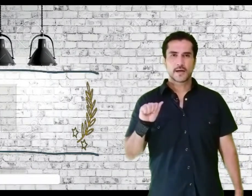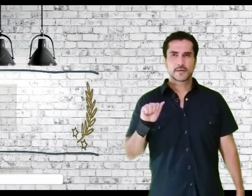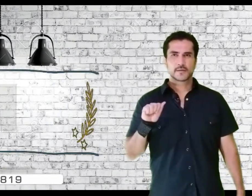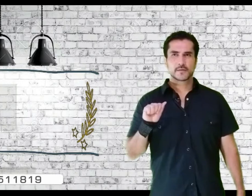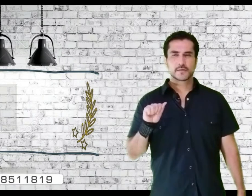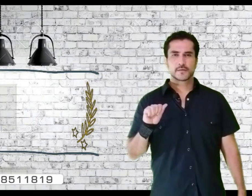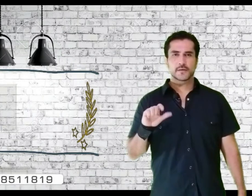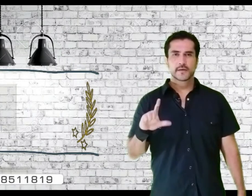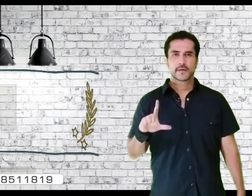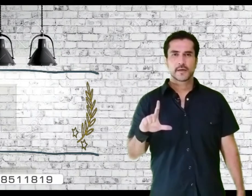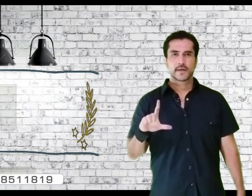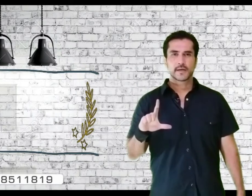A, L,